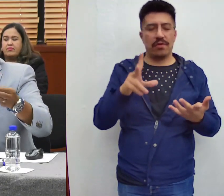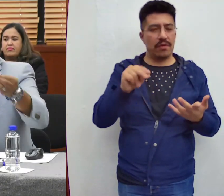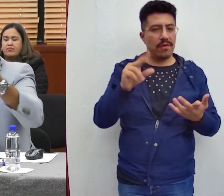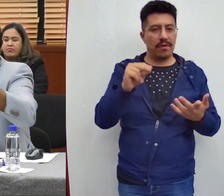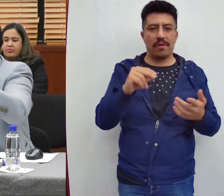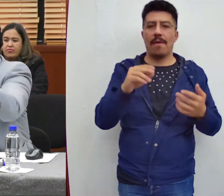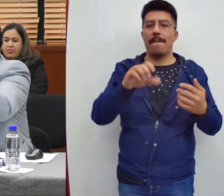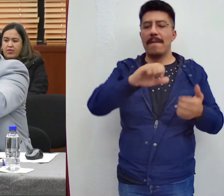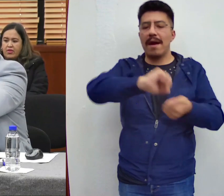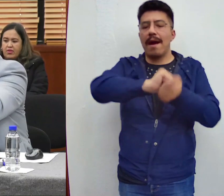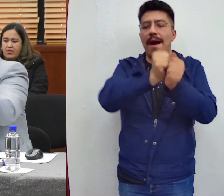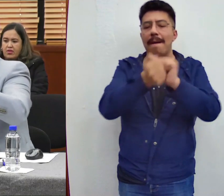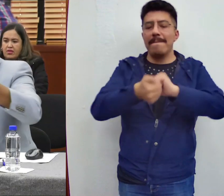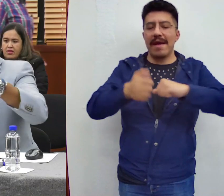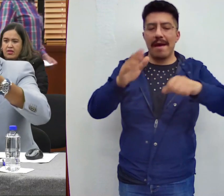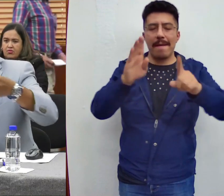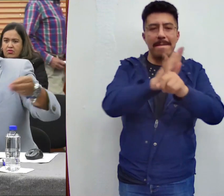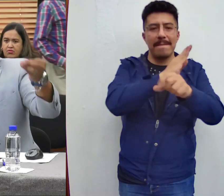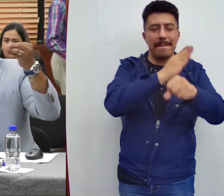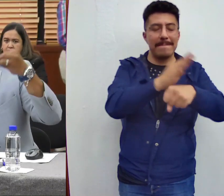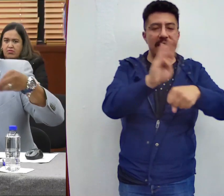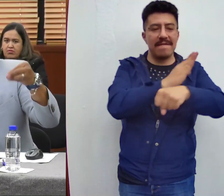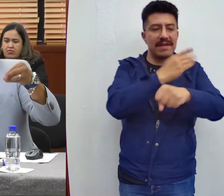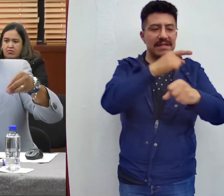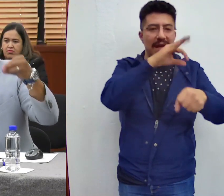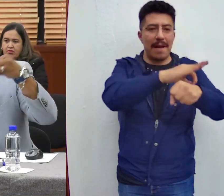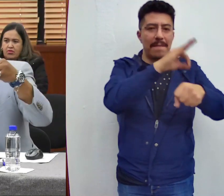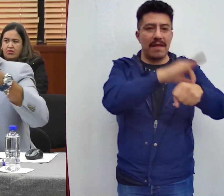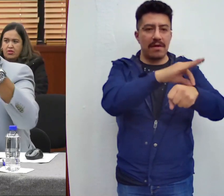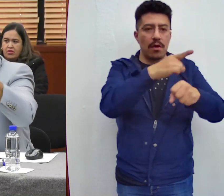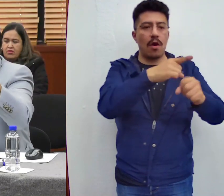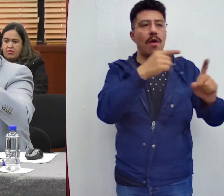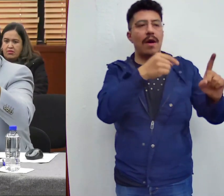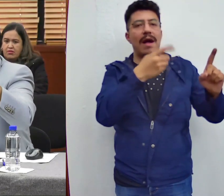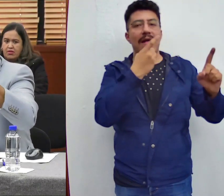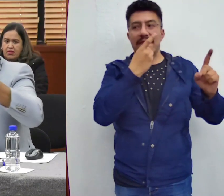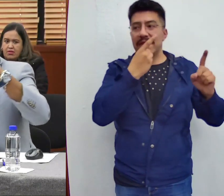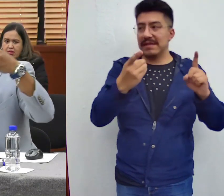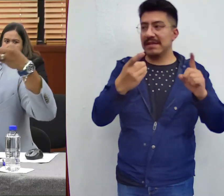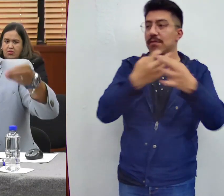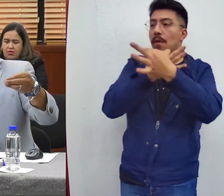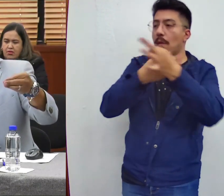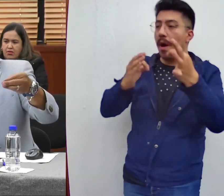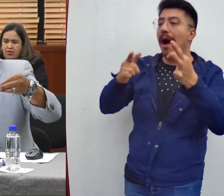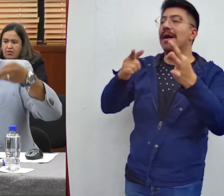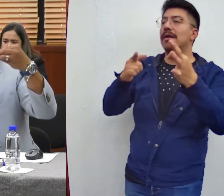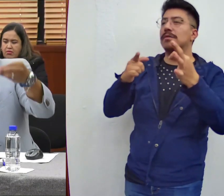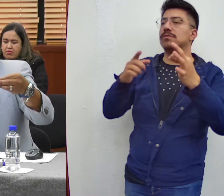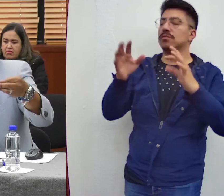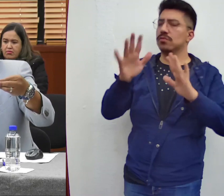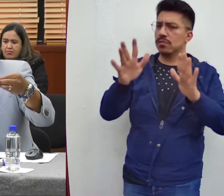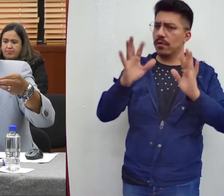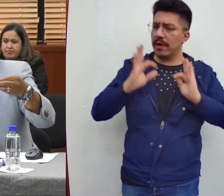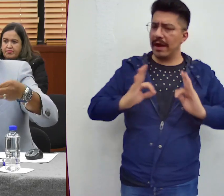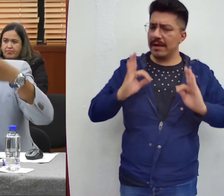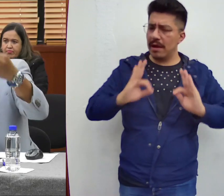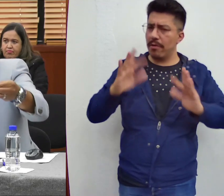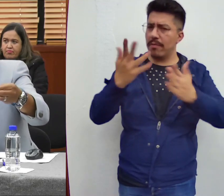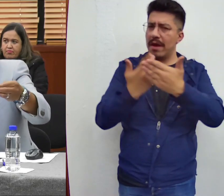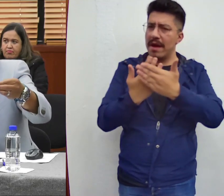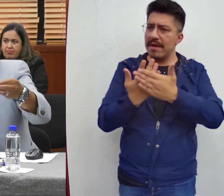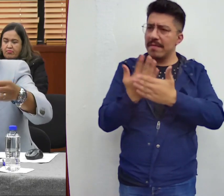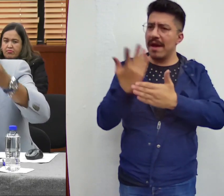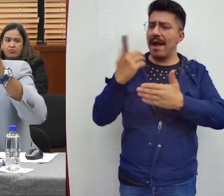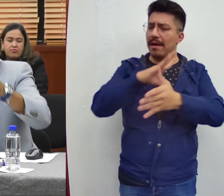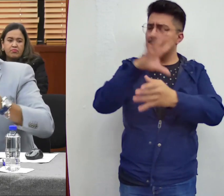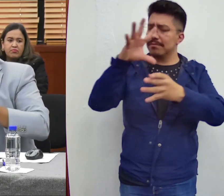que fuera ese mismo personal médico el primero que nos diera un mensaje de expectativa, de esperanza y de